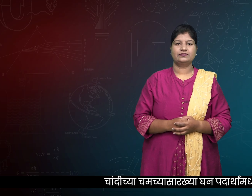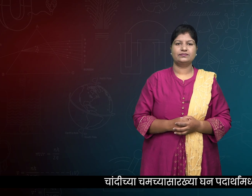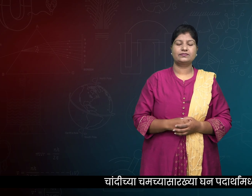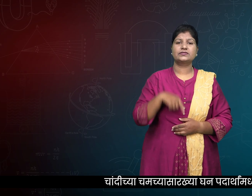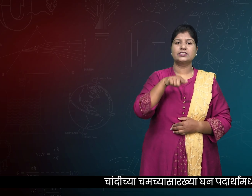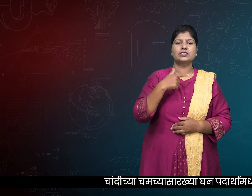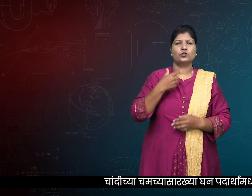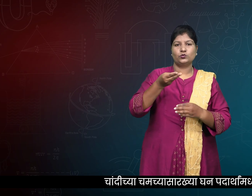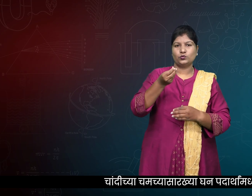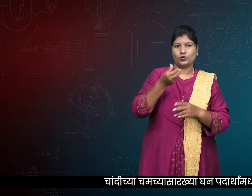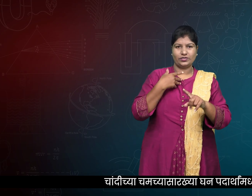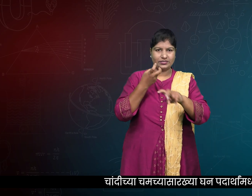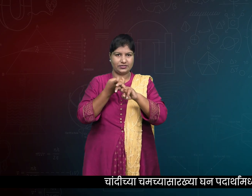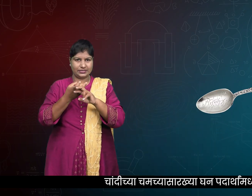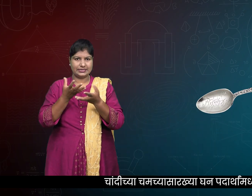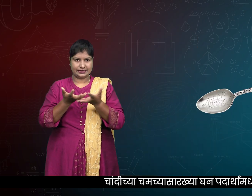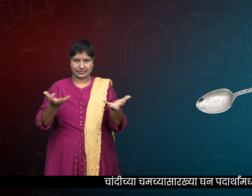चांदीच्या चमच्यासारखे घन पदार्थामध्ये